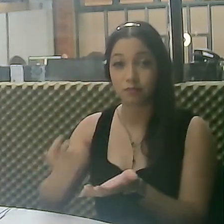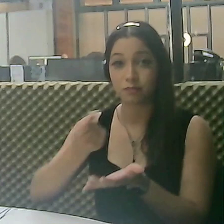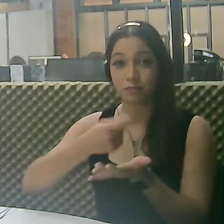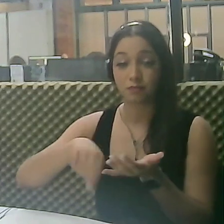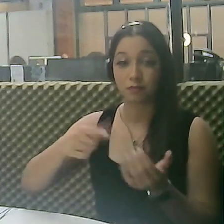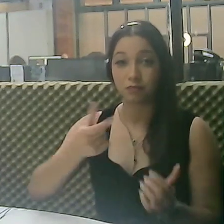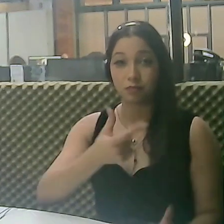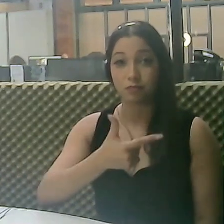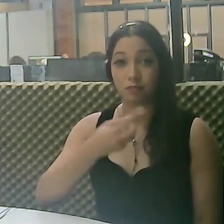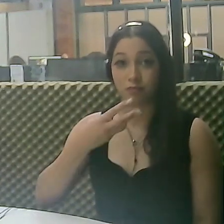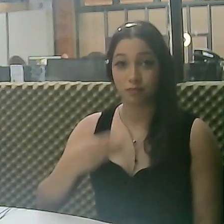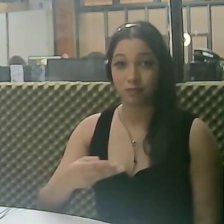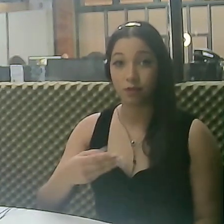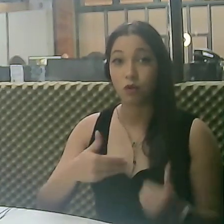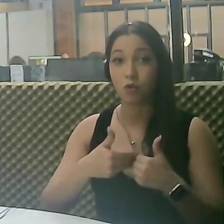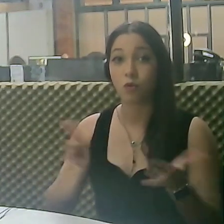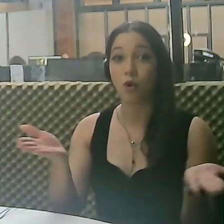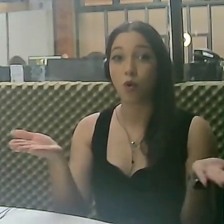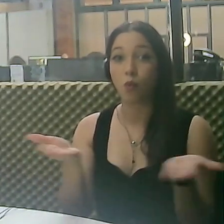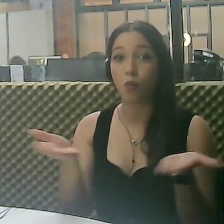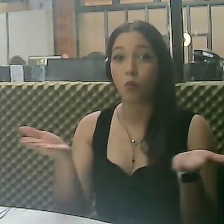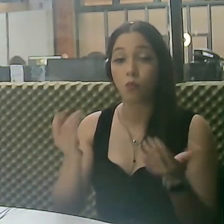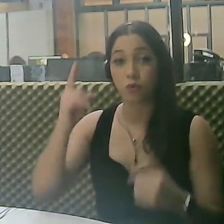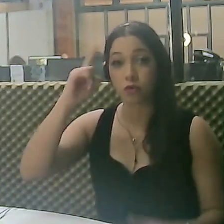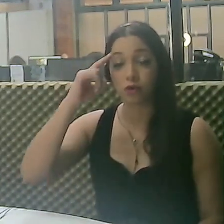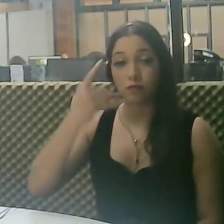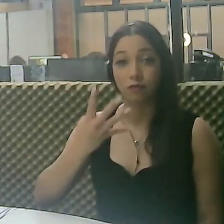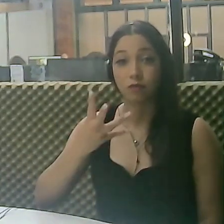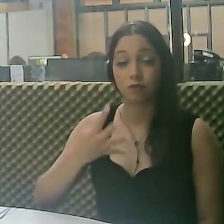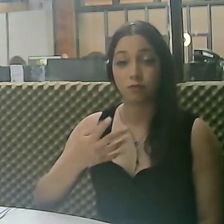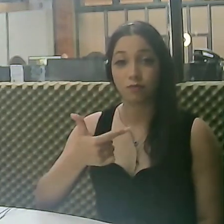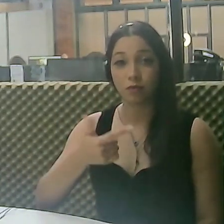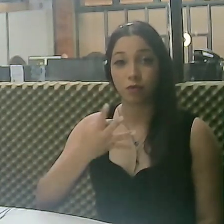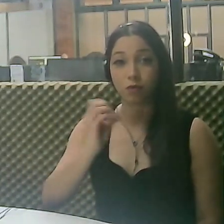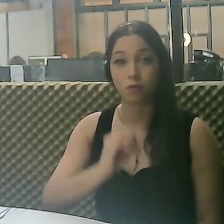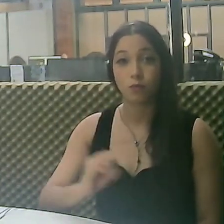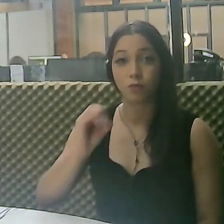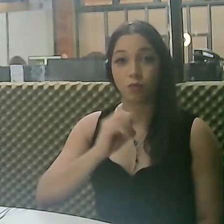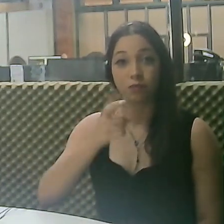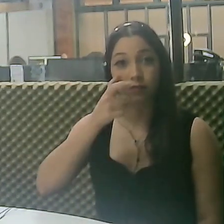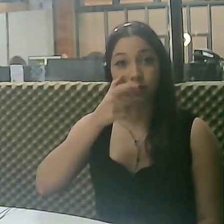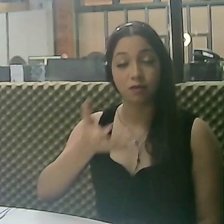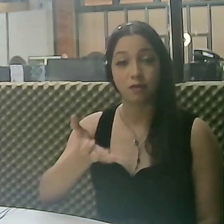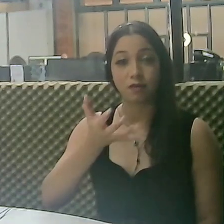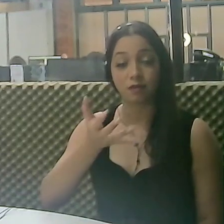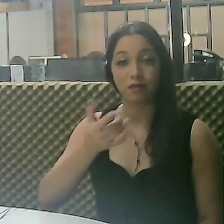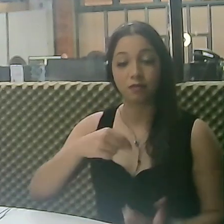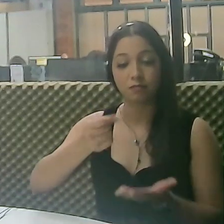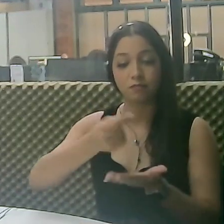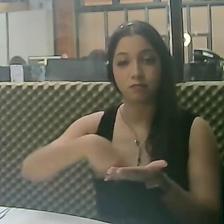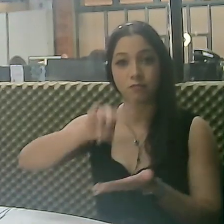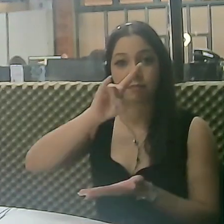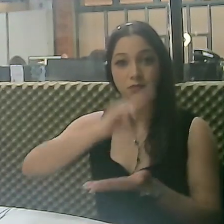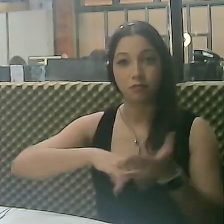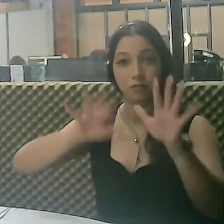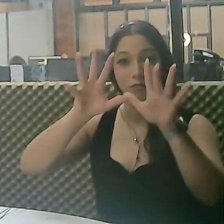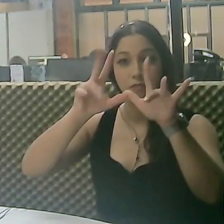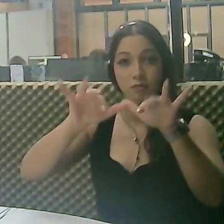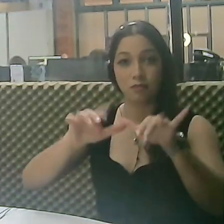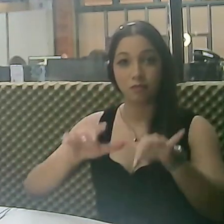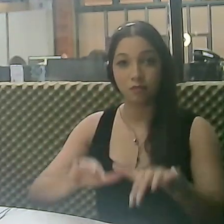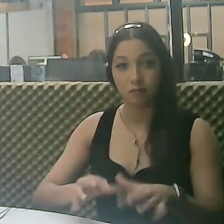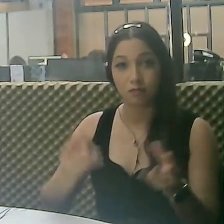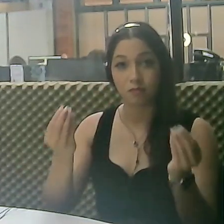em 2023 começou hoje, dia 24 de outubro. Os interessados devem preencher um formulário virtual